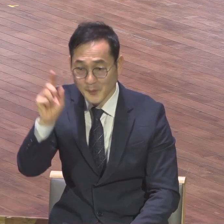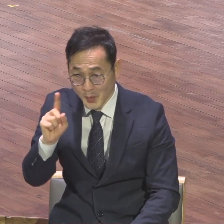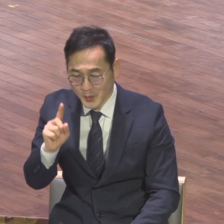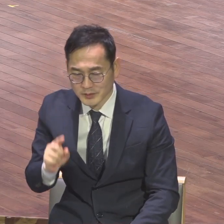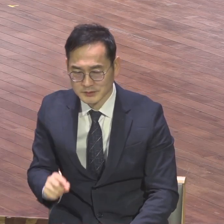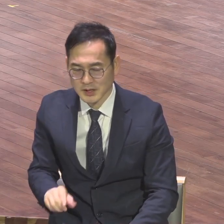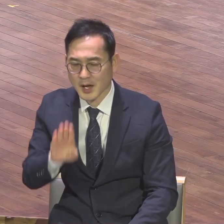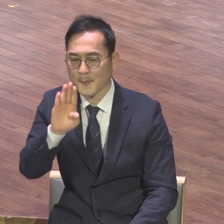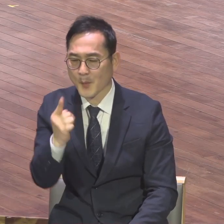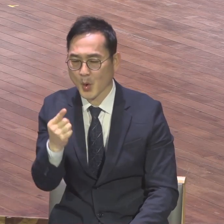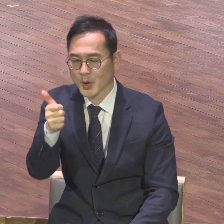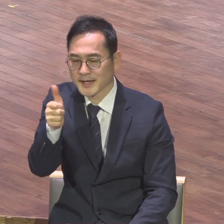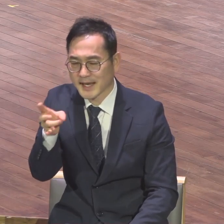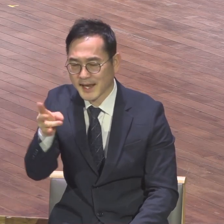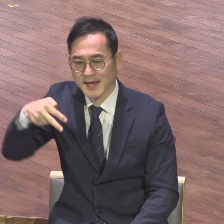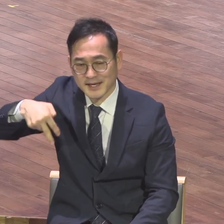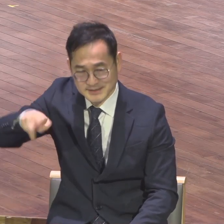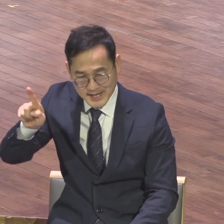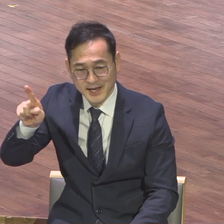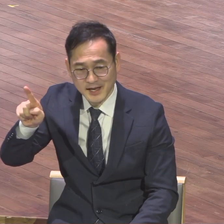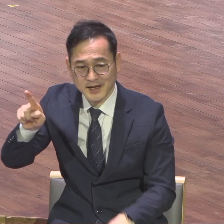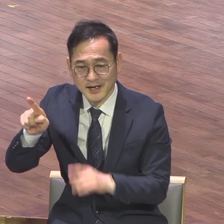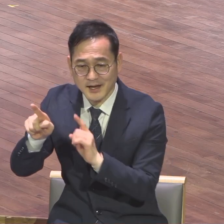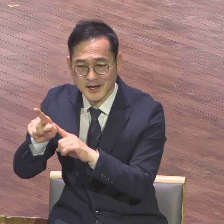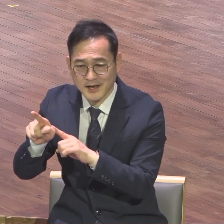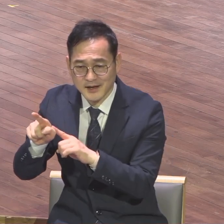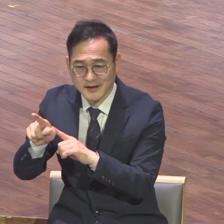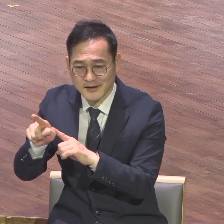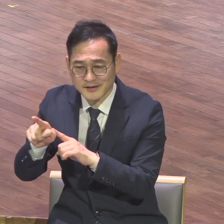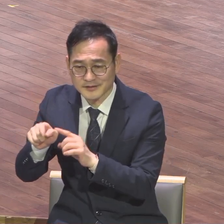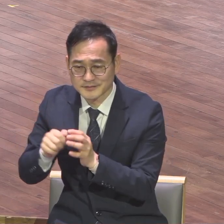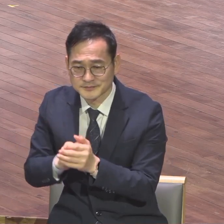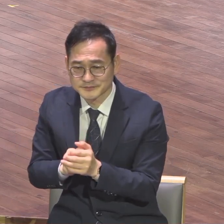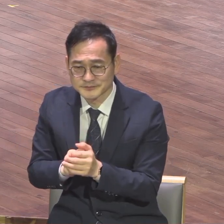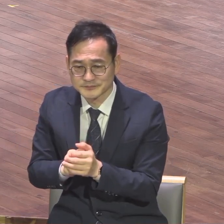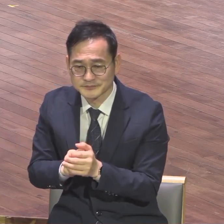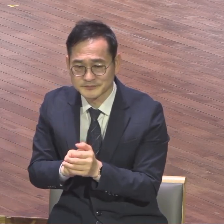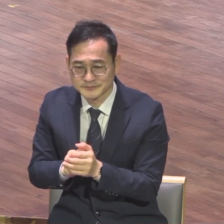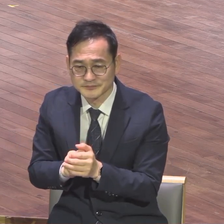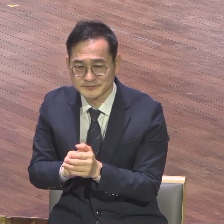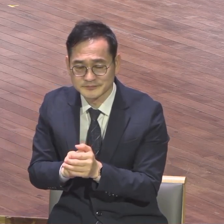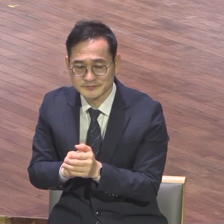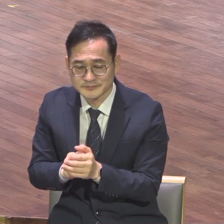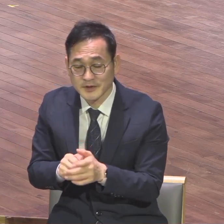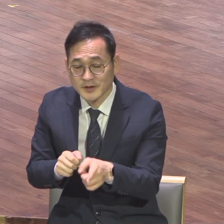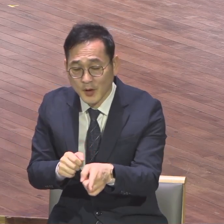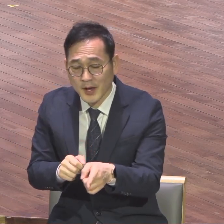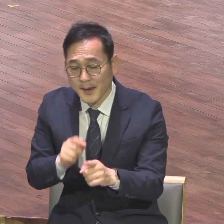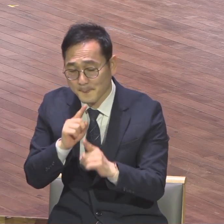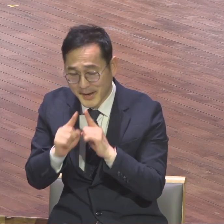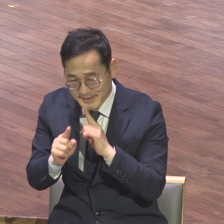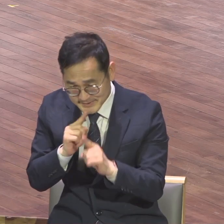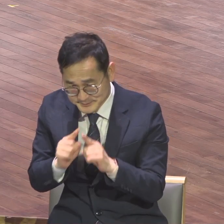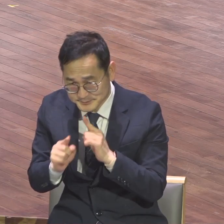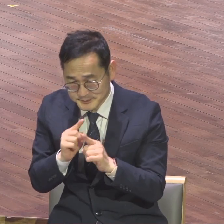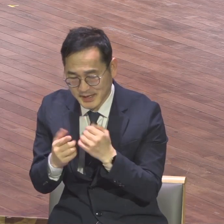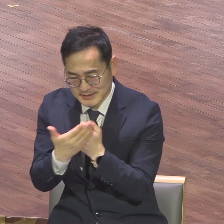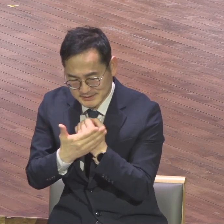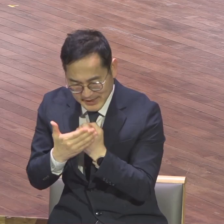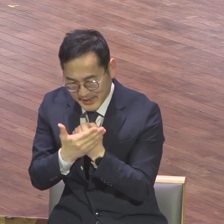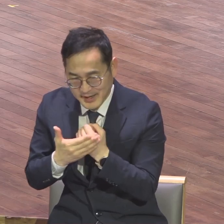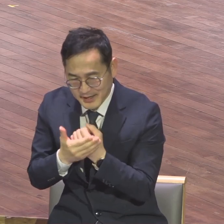다른 보혜사, 성령께서 우리 마음에 역사하는, 말씀과 성례가